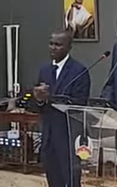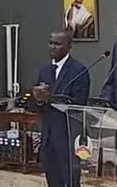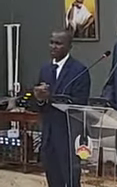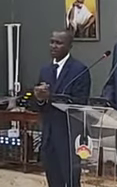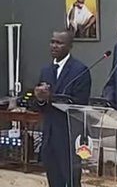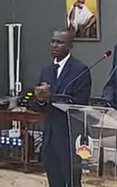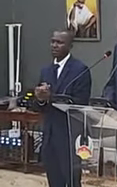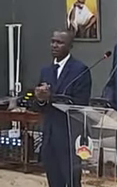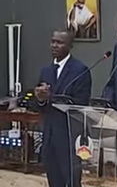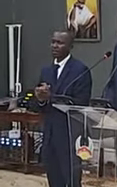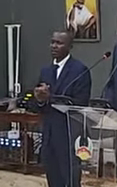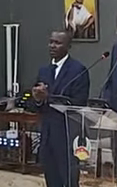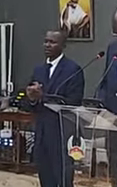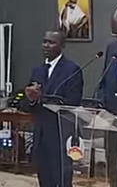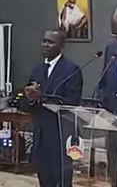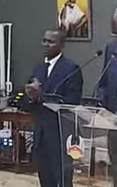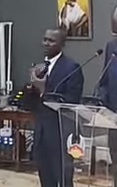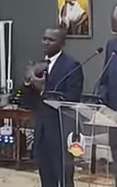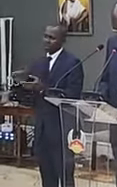com a permissão, Sr. Presidente,